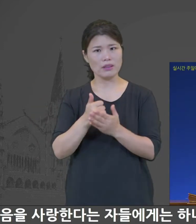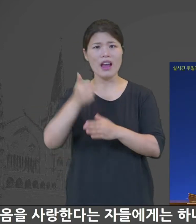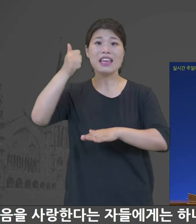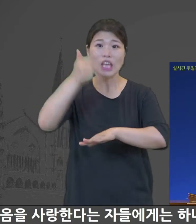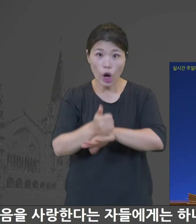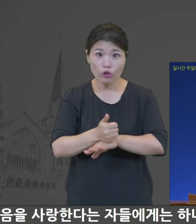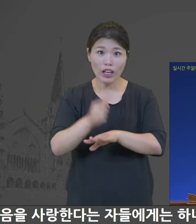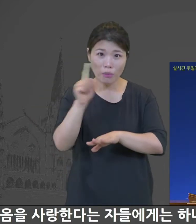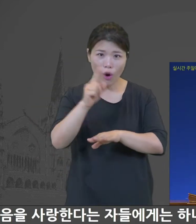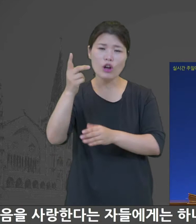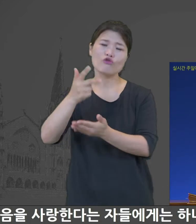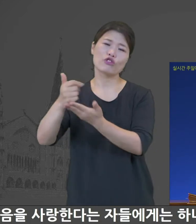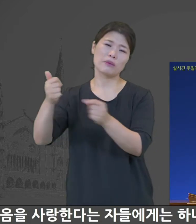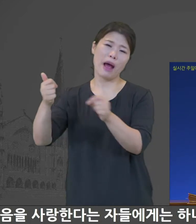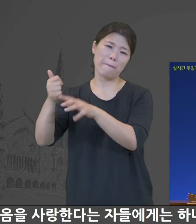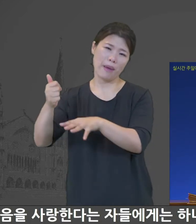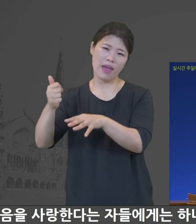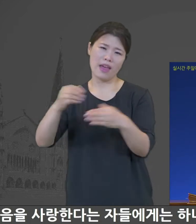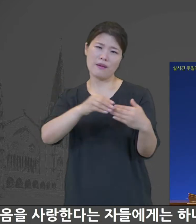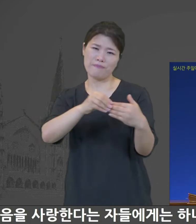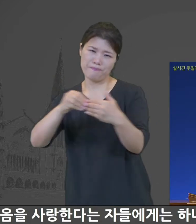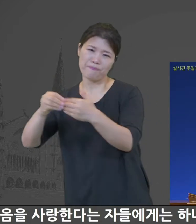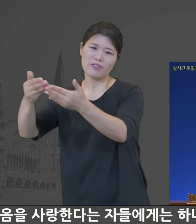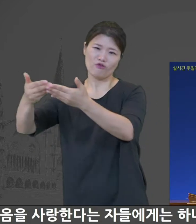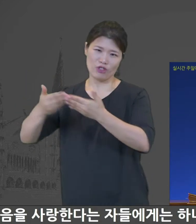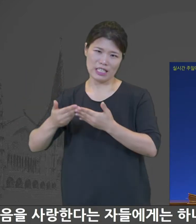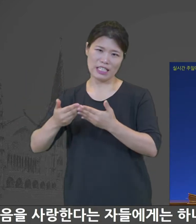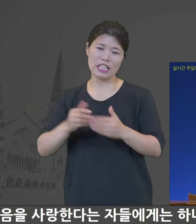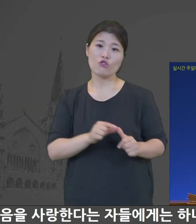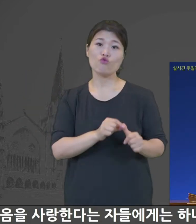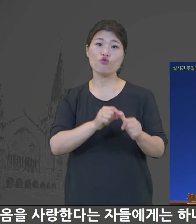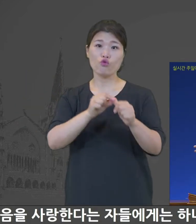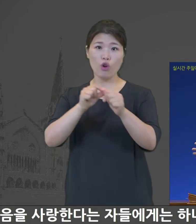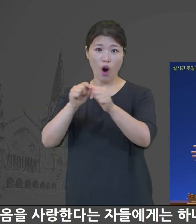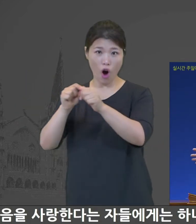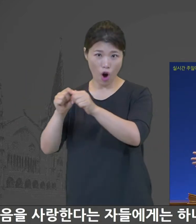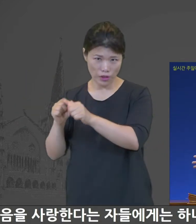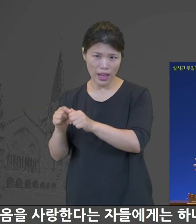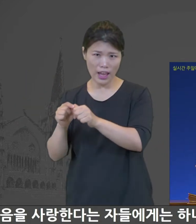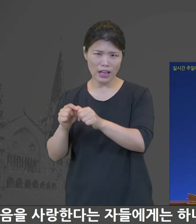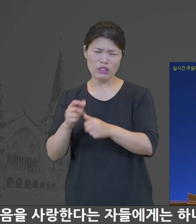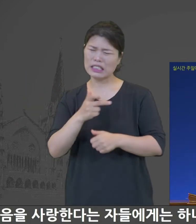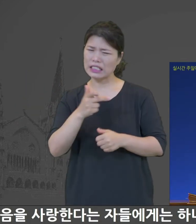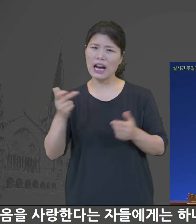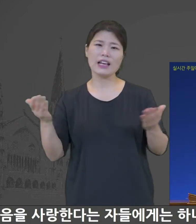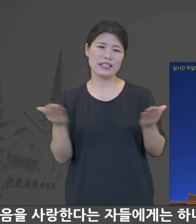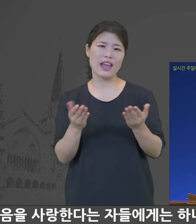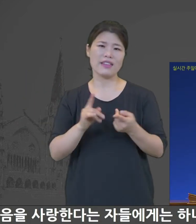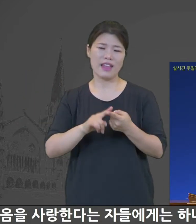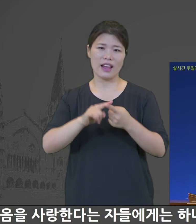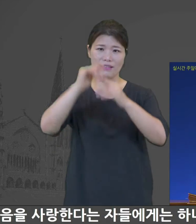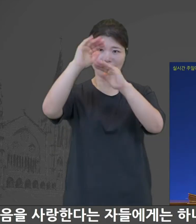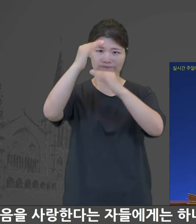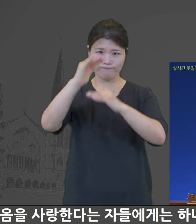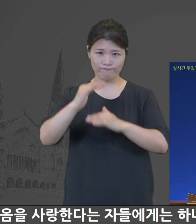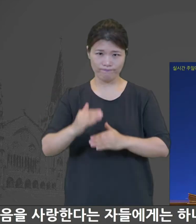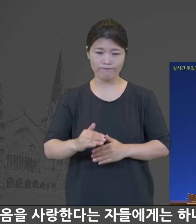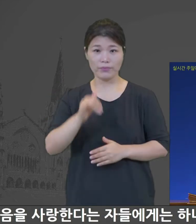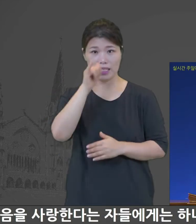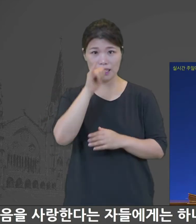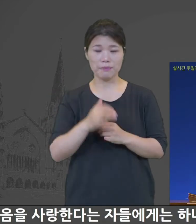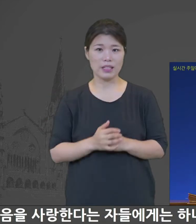그 앞으로 불러주시는 그러한 구원의 대서사시와 같은 그런 내용들이 성경에 있게